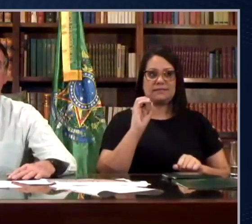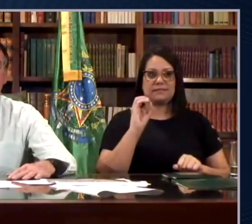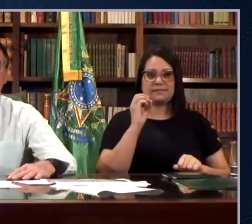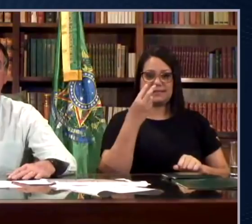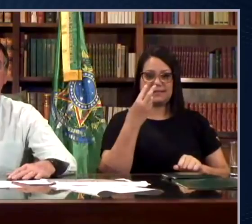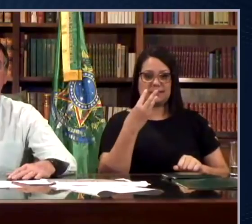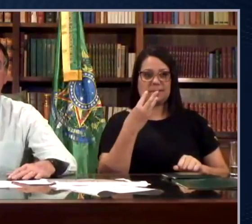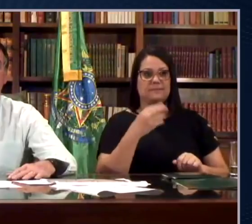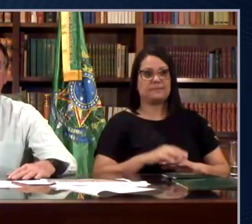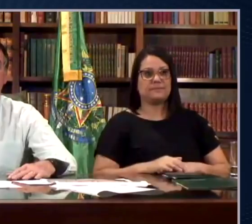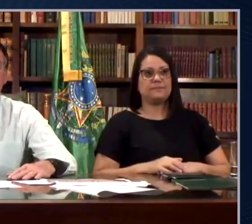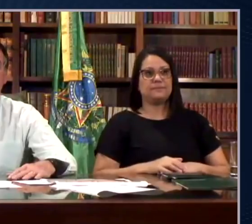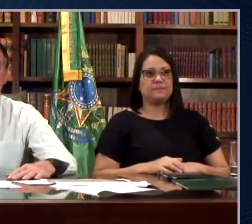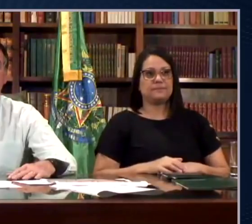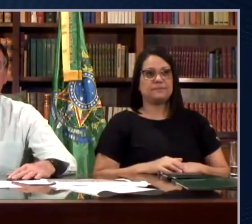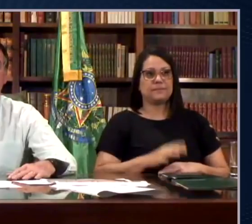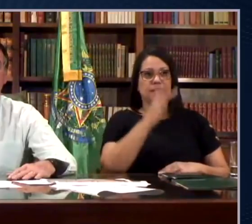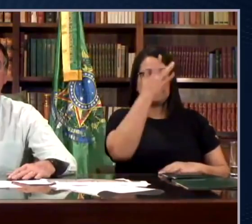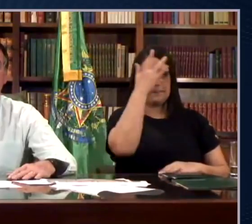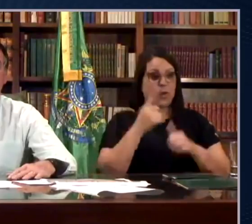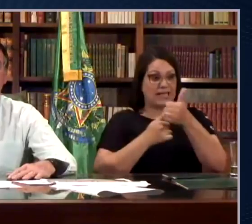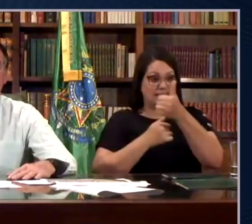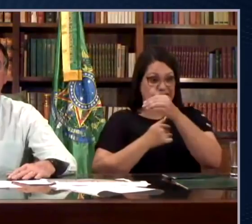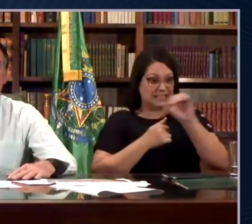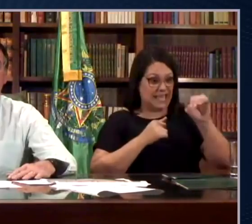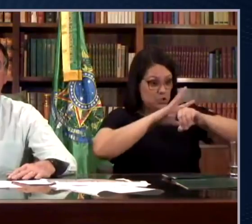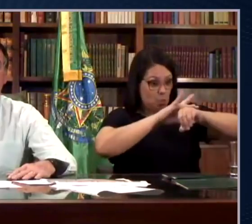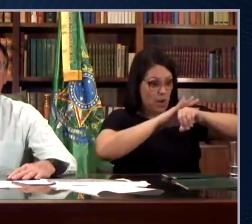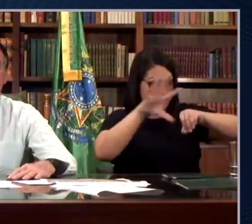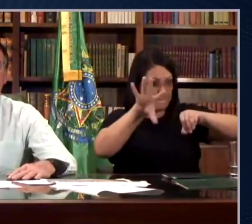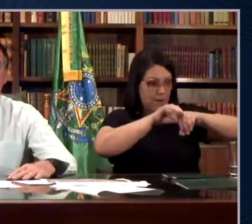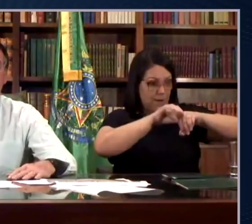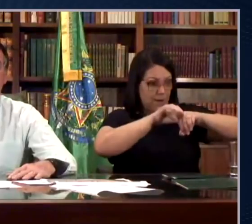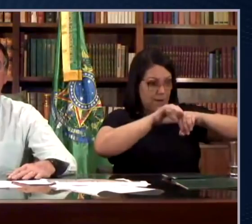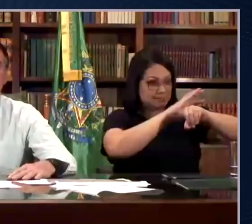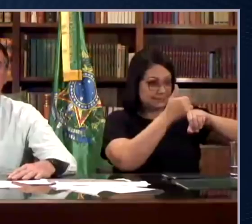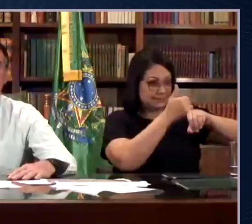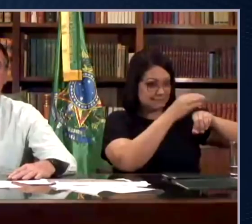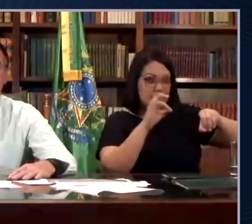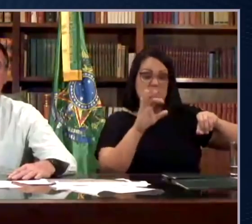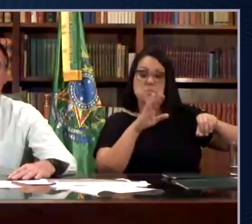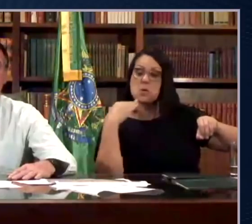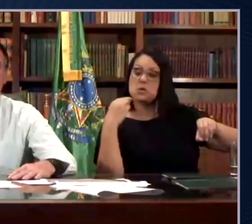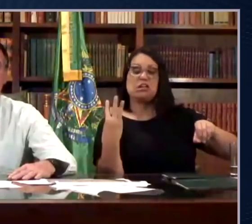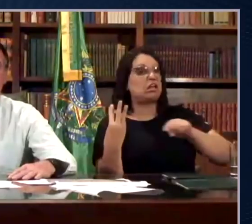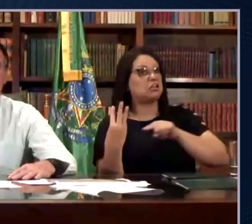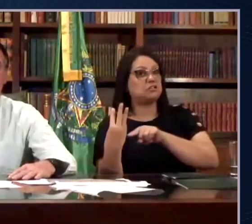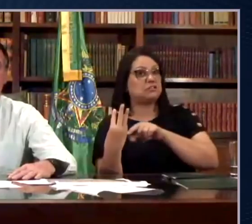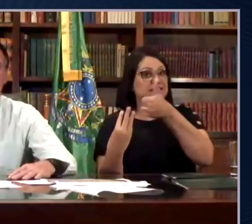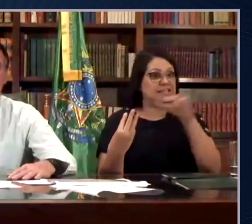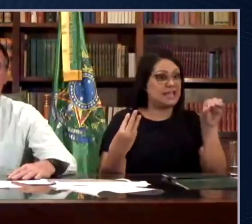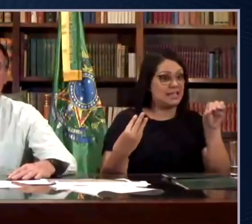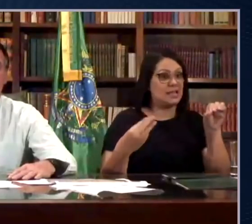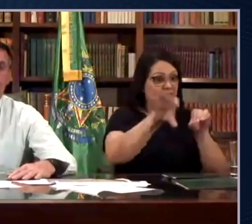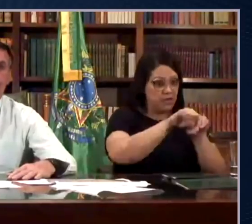3 para cada 100 infectados que já sofrem de outras, são portadores de moléstias, enquanto